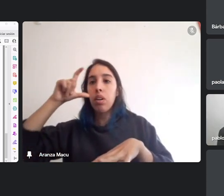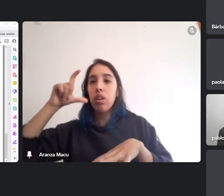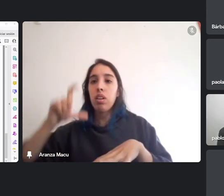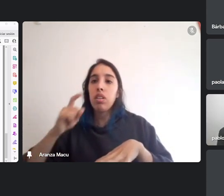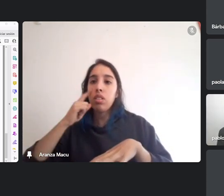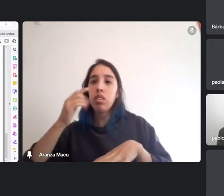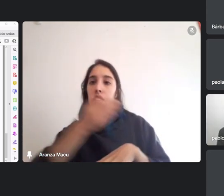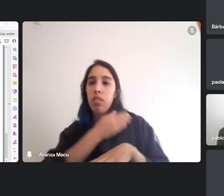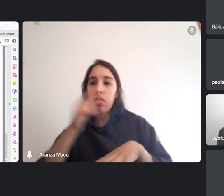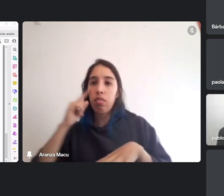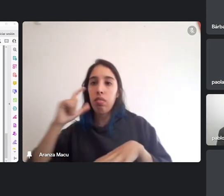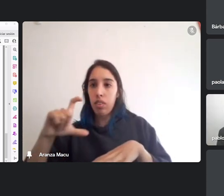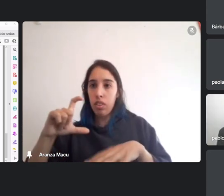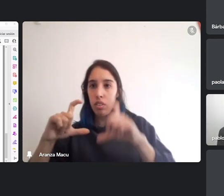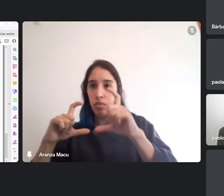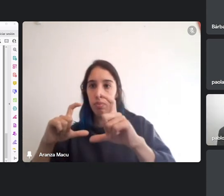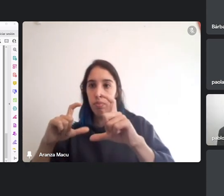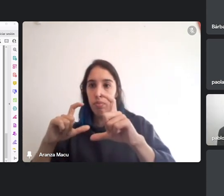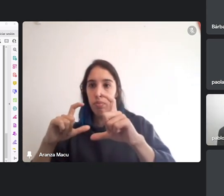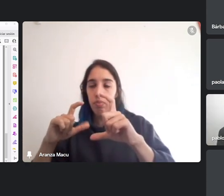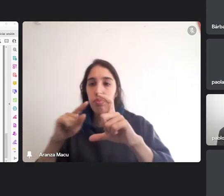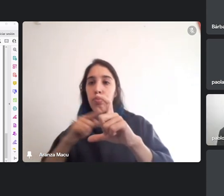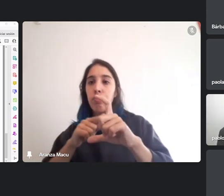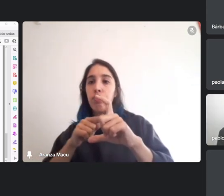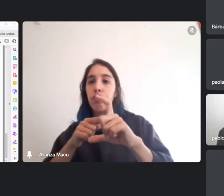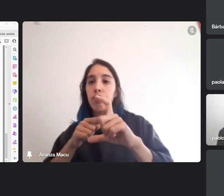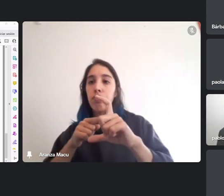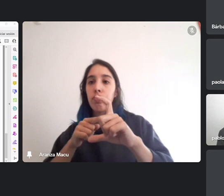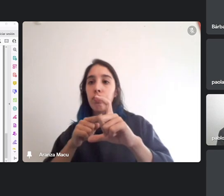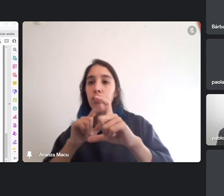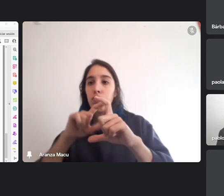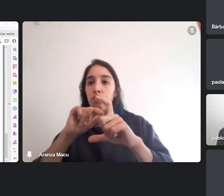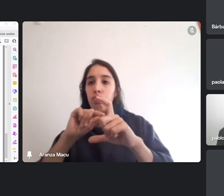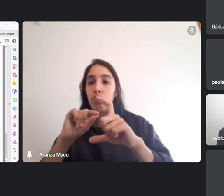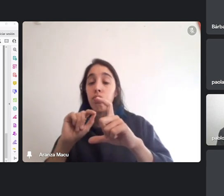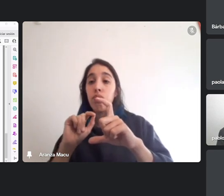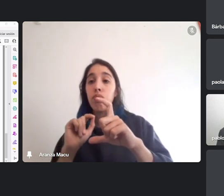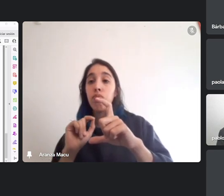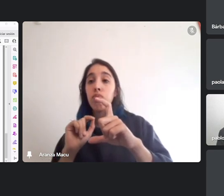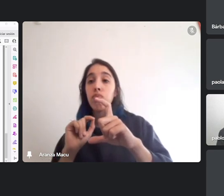Del need queda fuera y empieza en... Claro.